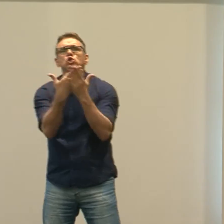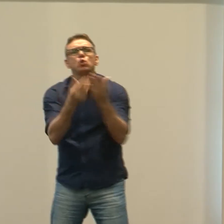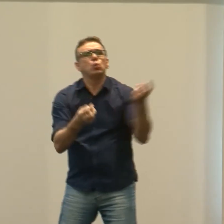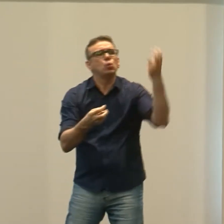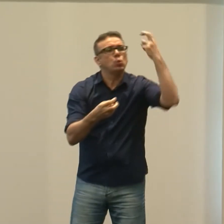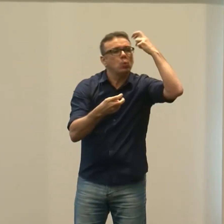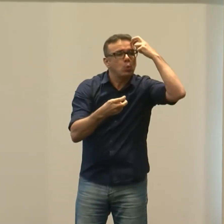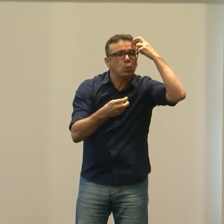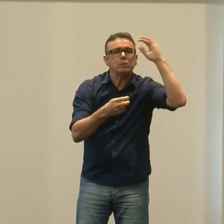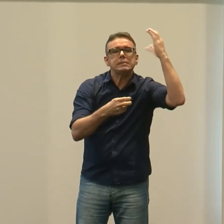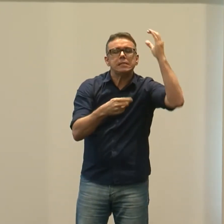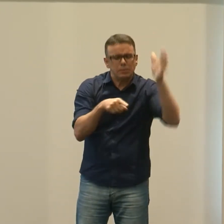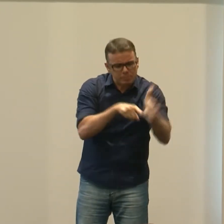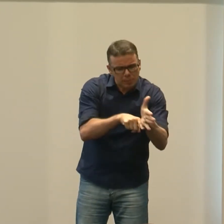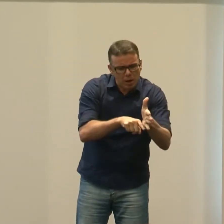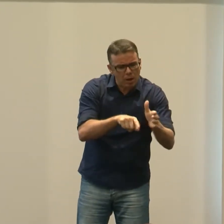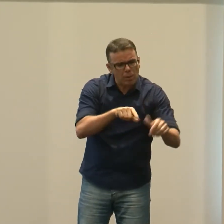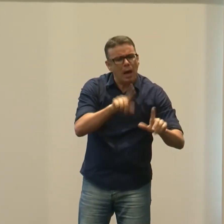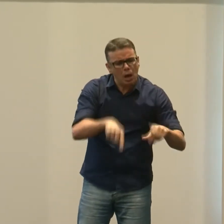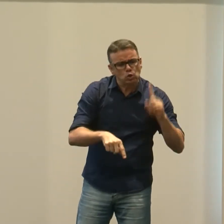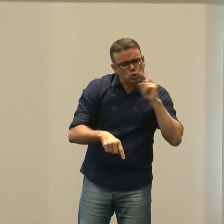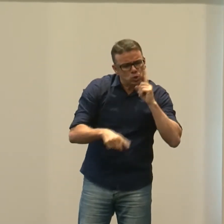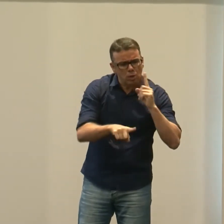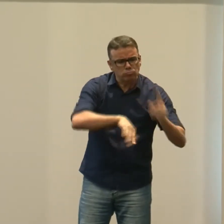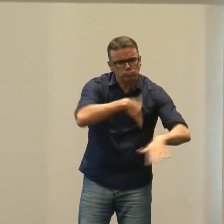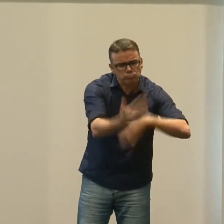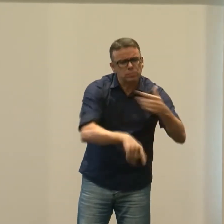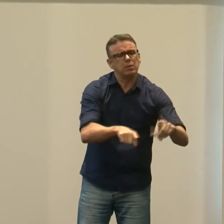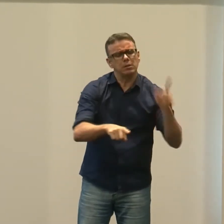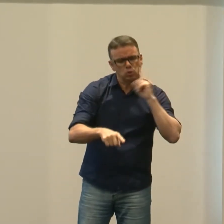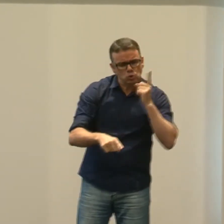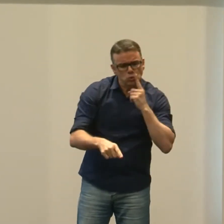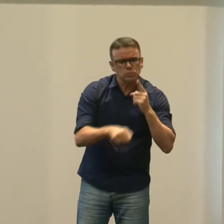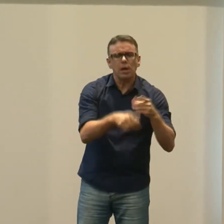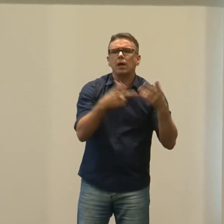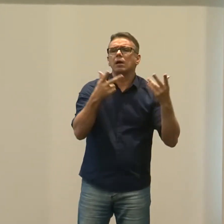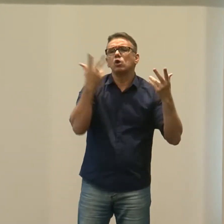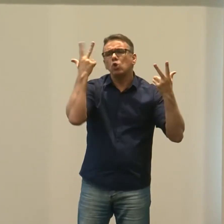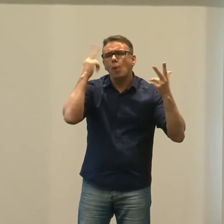e isso com o tempo vem mudando através dos estudos culturais. Os surdos